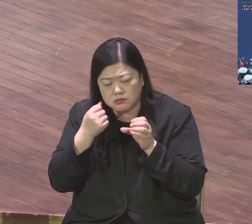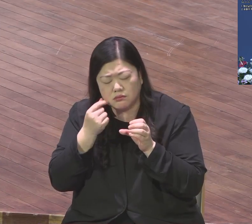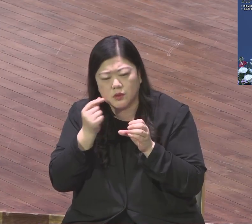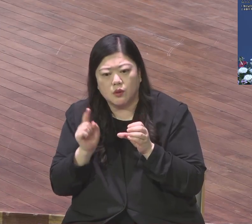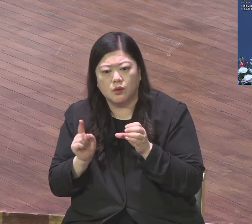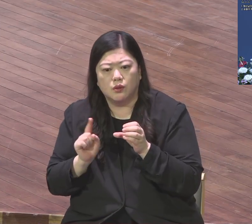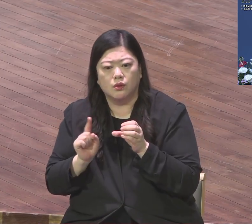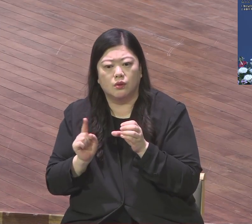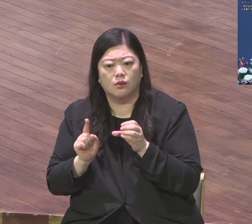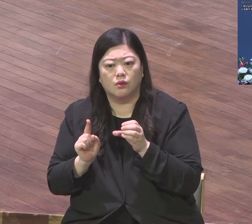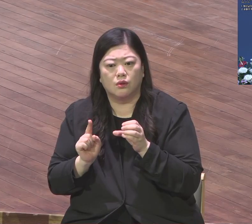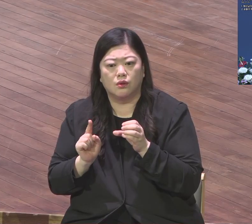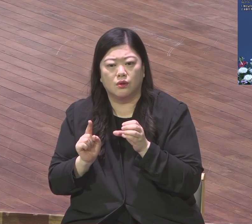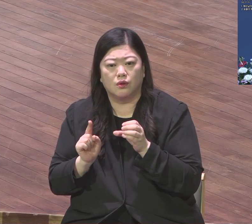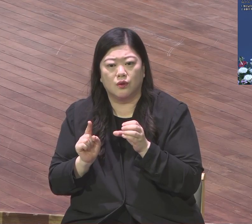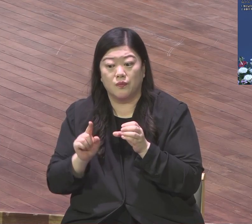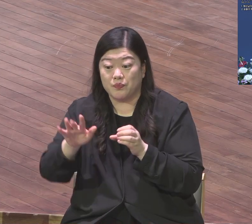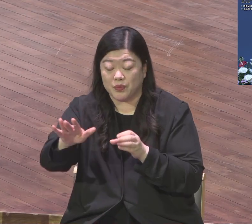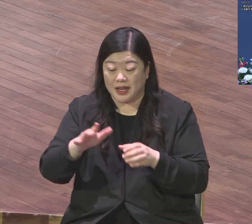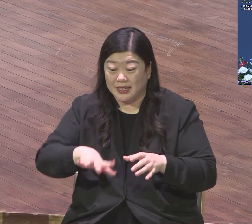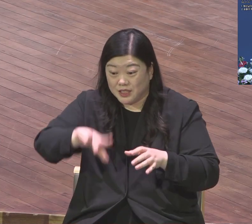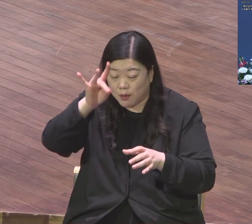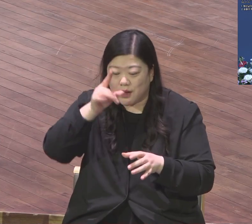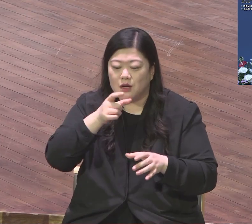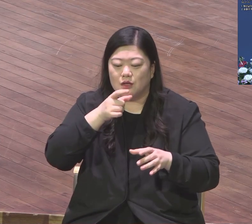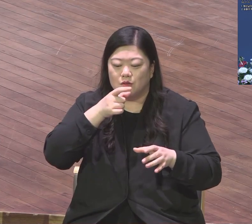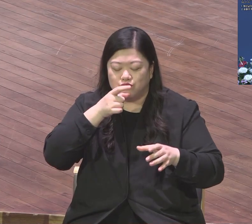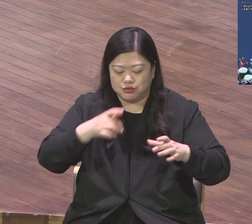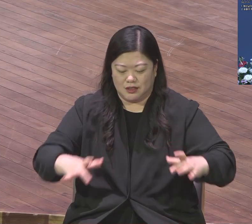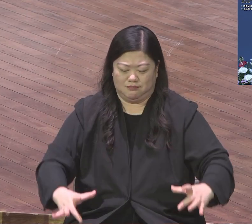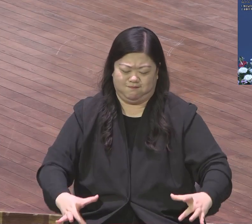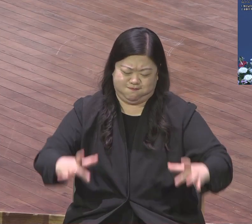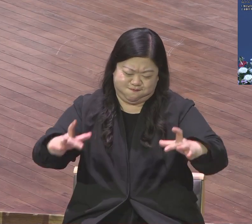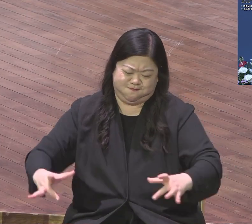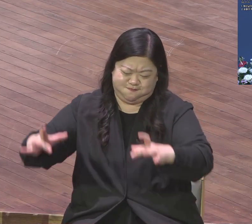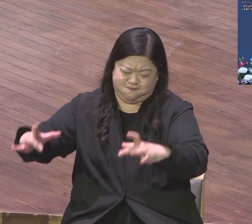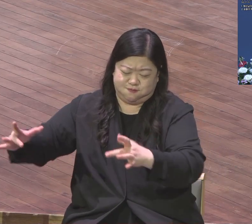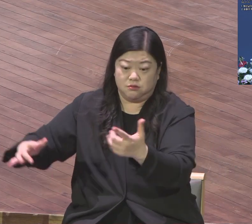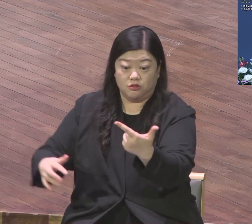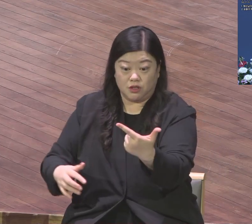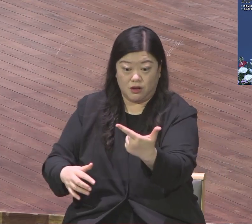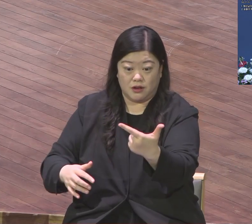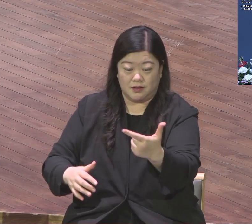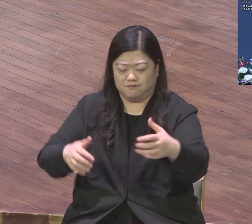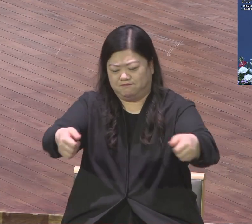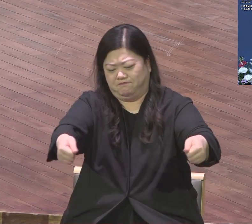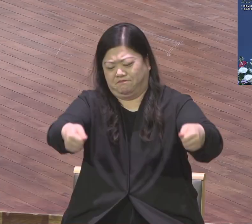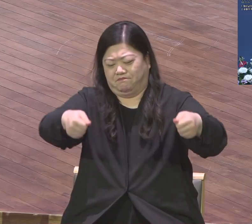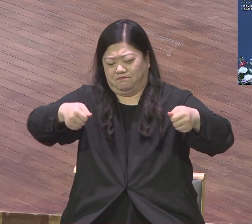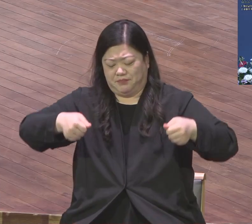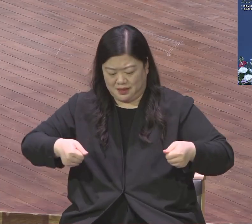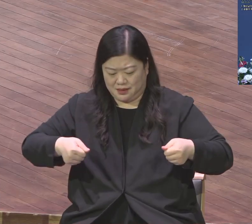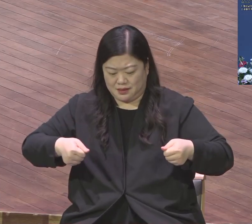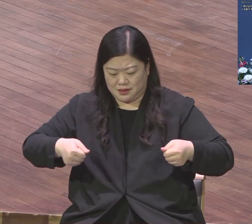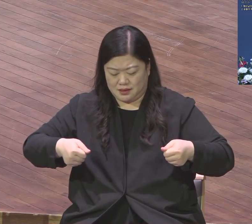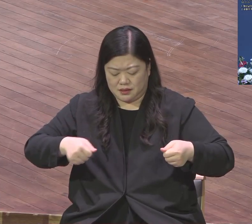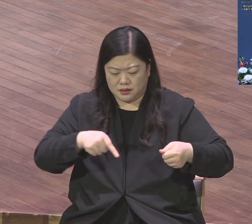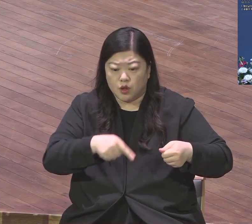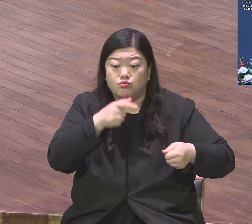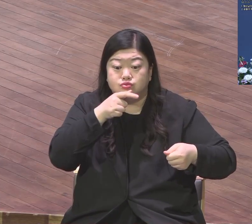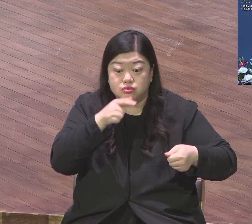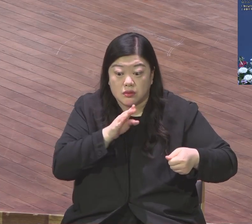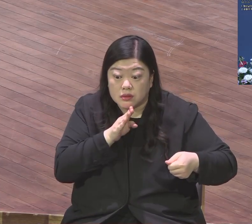물을 돌 항아리에 채우라 그리고 떠서 갖다 주라, 이건요 이성적으로 이해가 안 되는